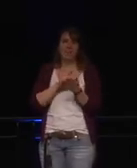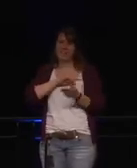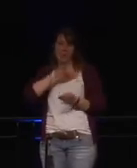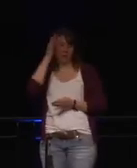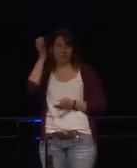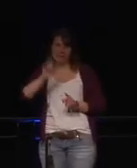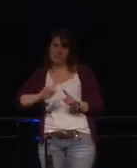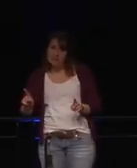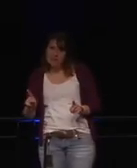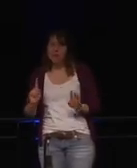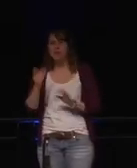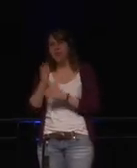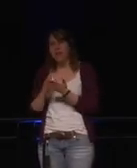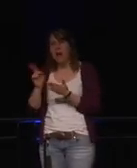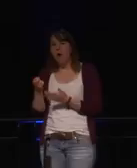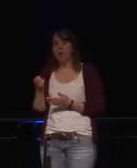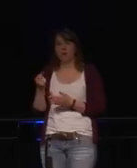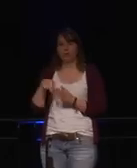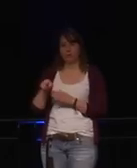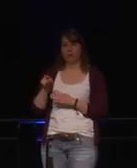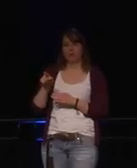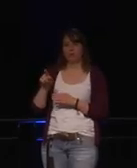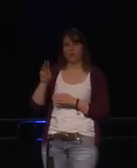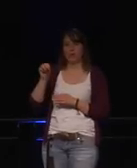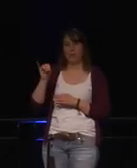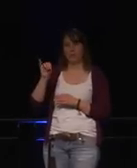que en parte he robado del